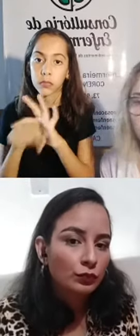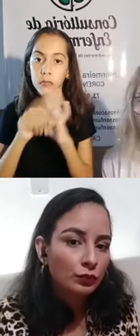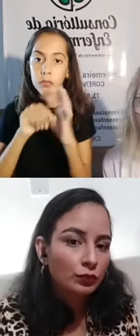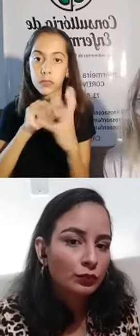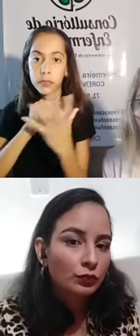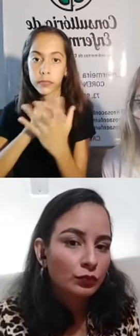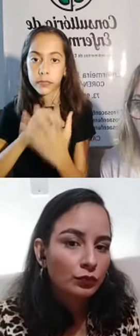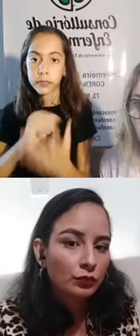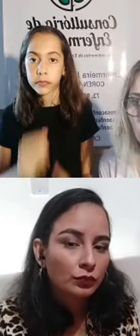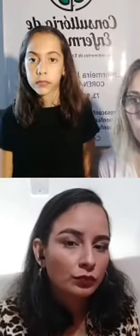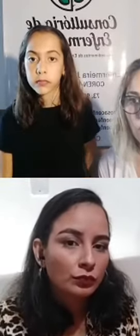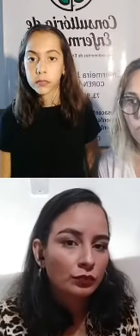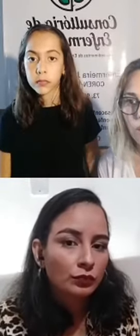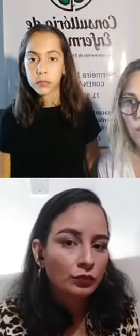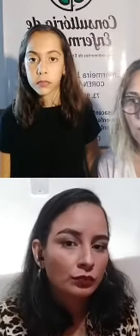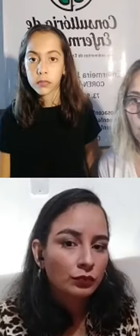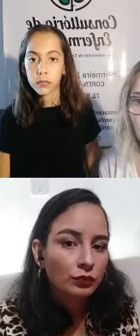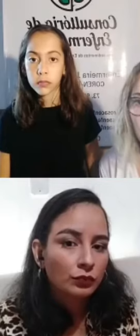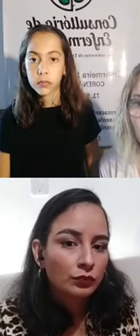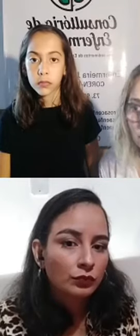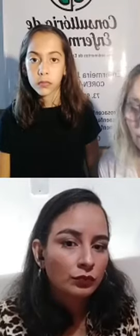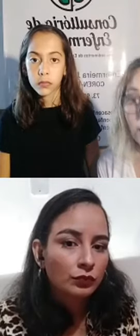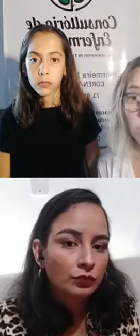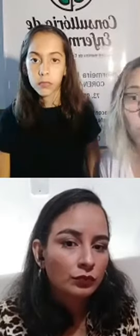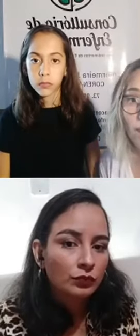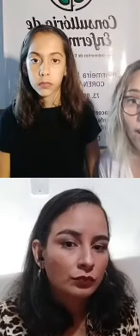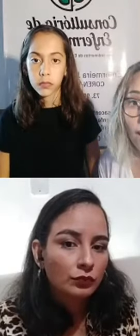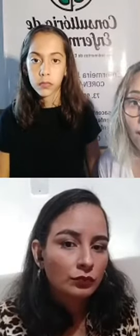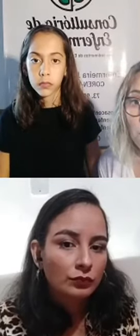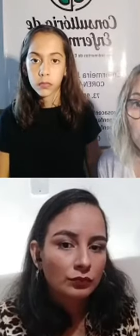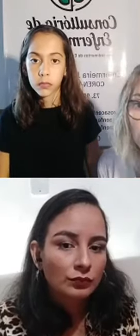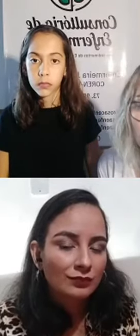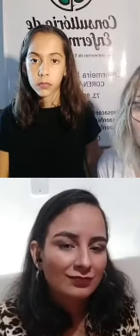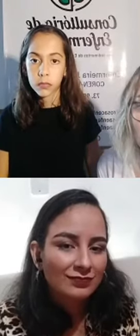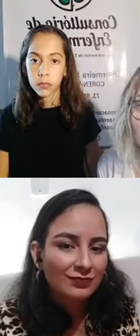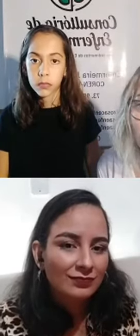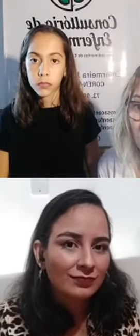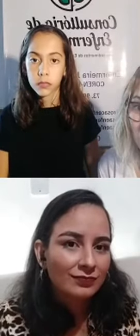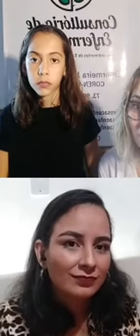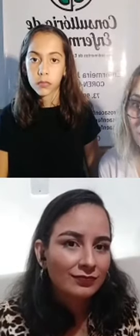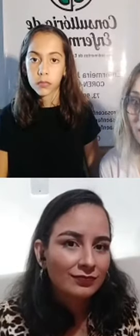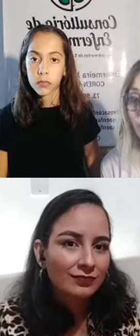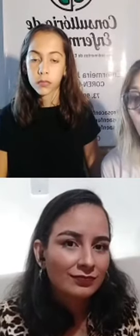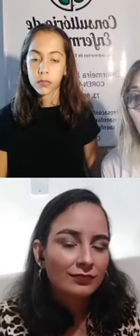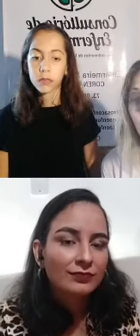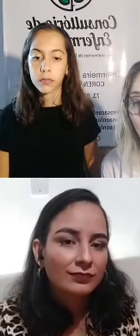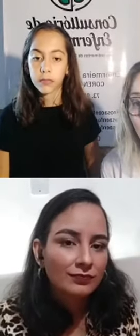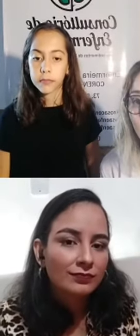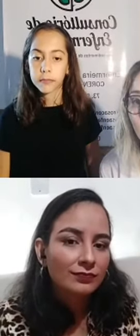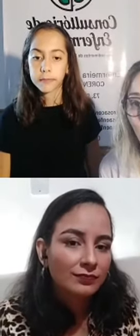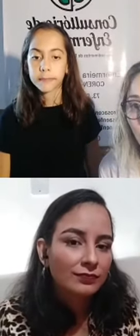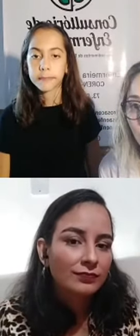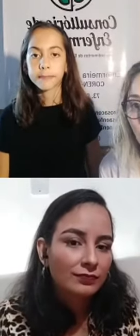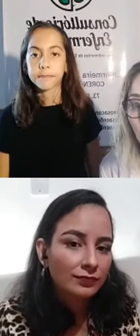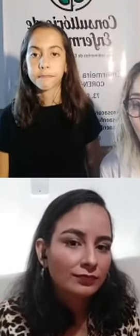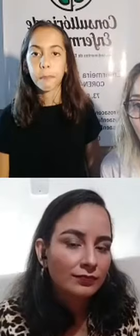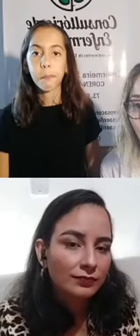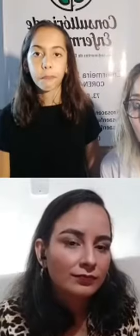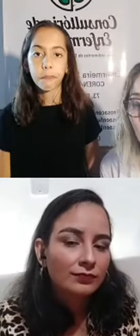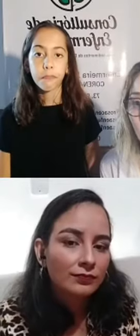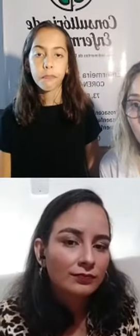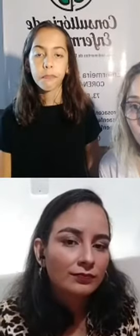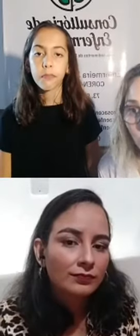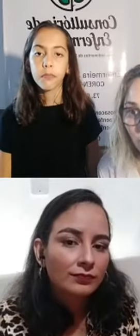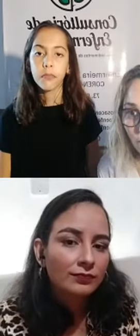um, faz com outro, enfim, dá certo, não dá. Então, isso realmente gera uma certa insegurança para